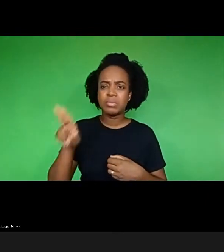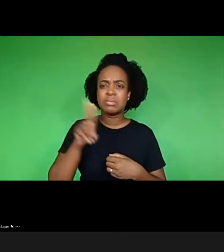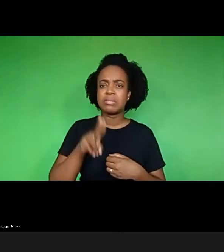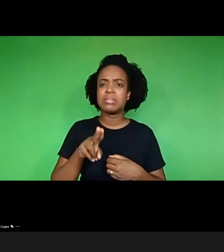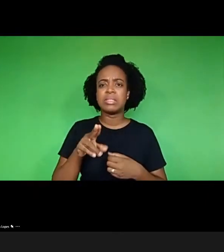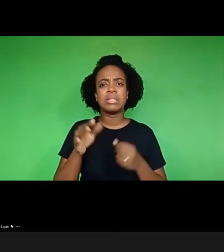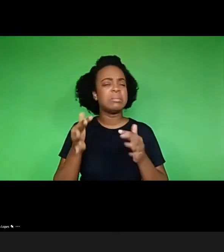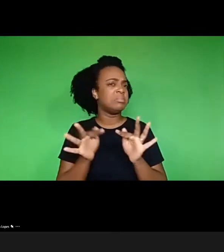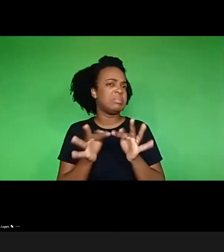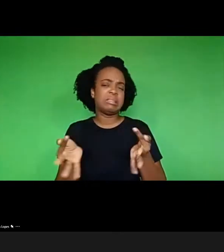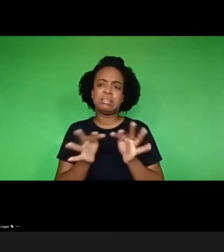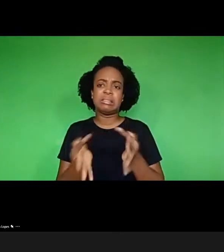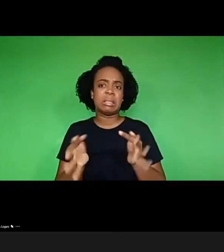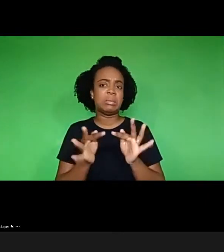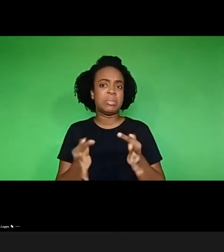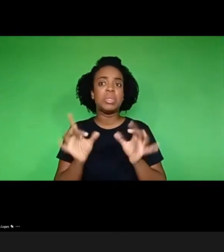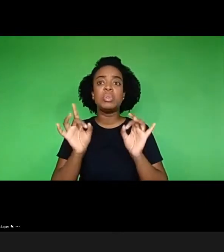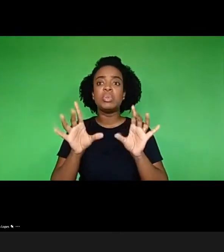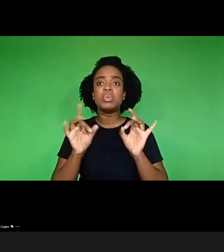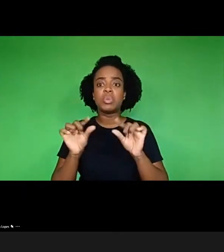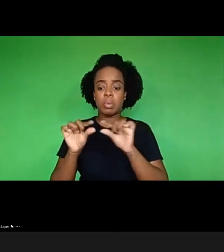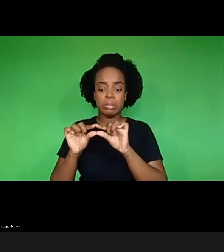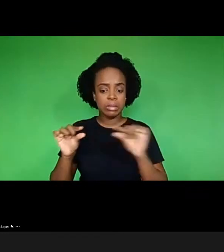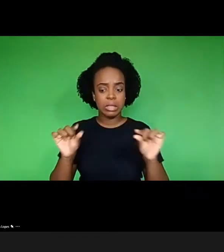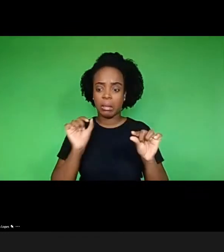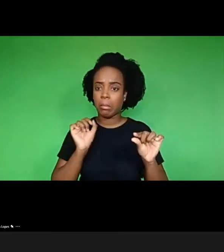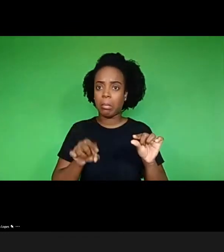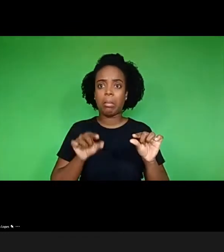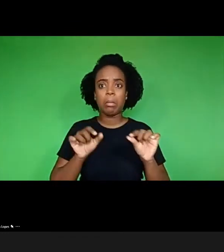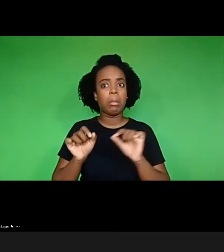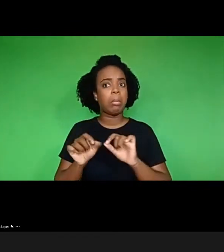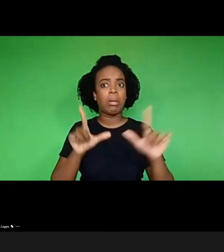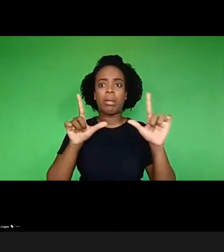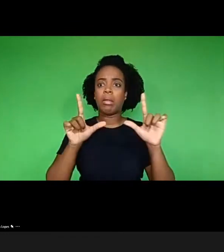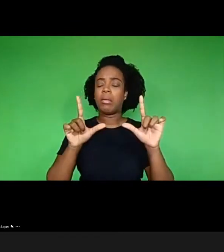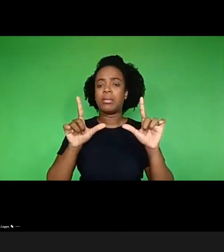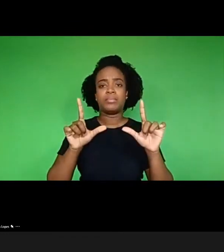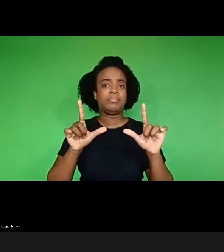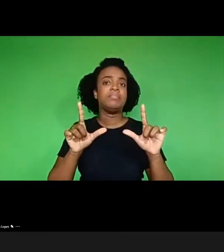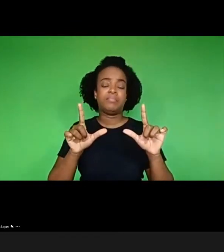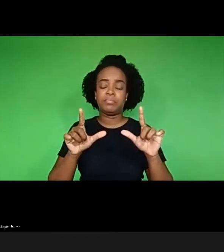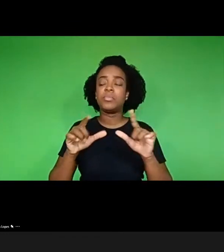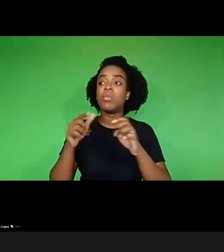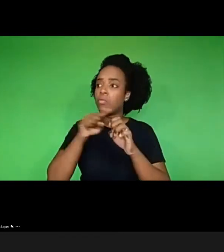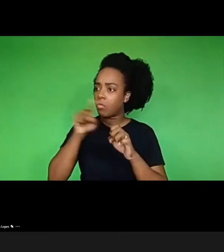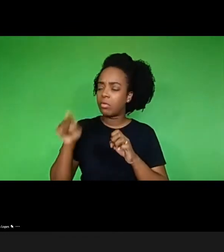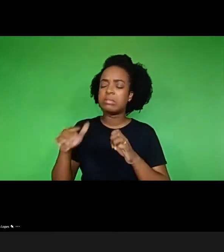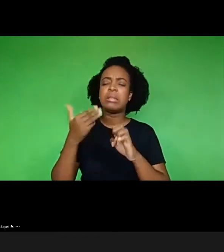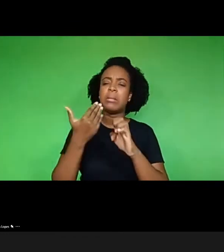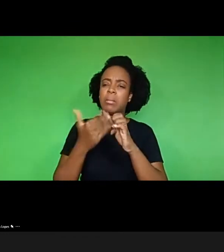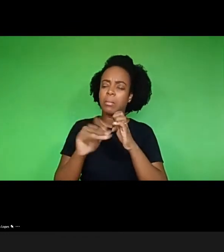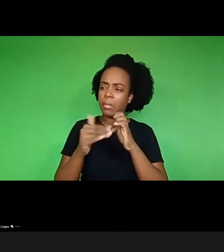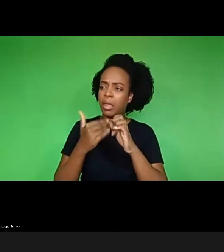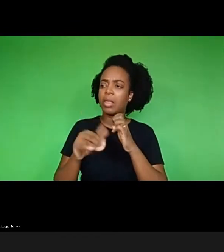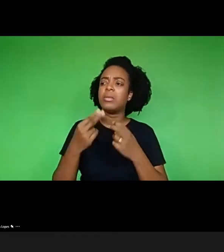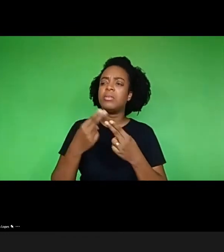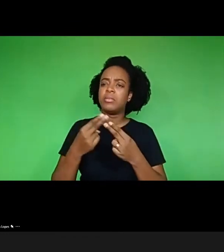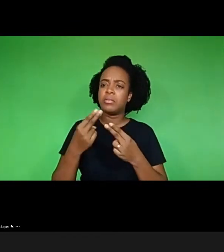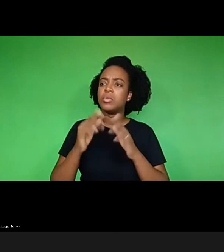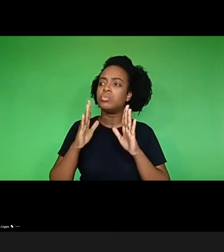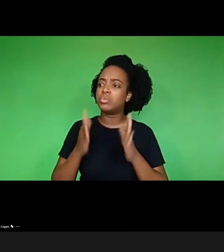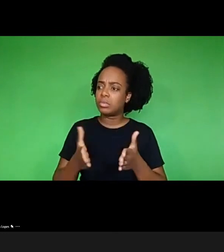link, só precisava criar a conta, o próprio e-mail de vocês já funciona, né, o e-mail institucional, como login e